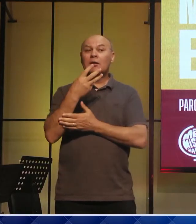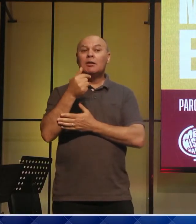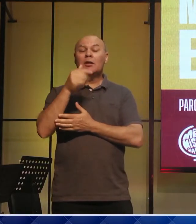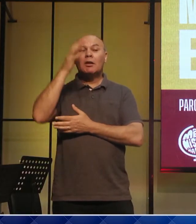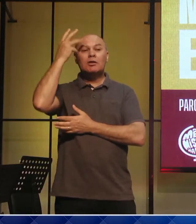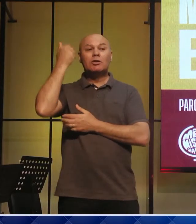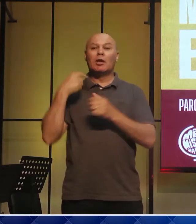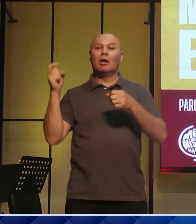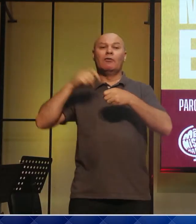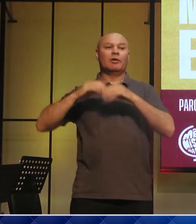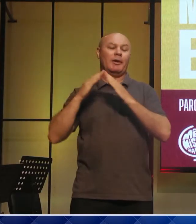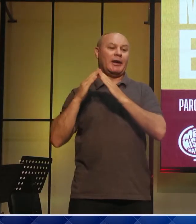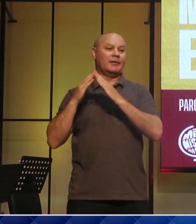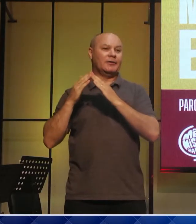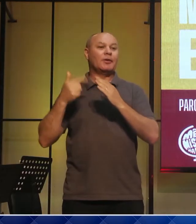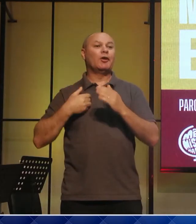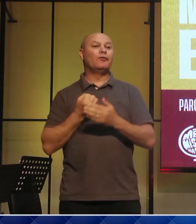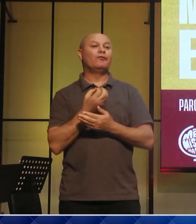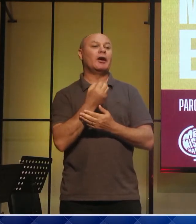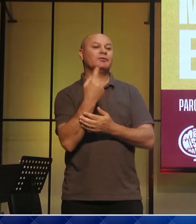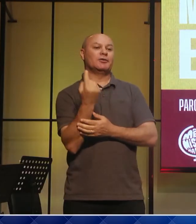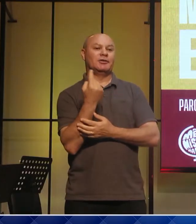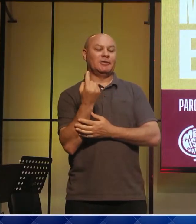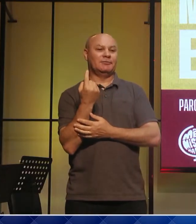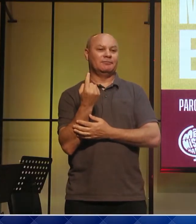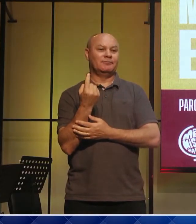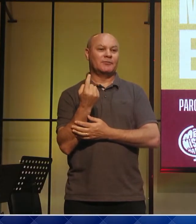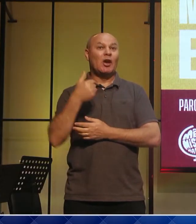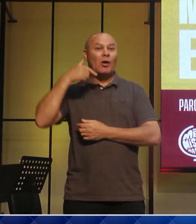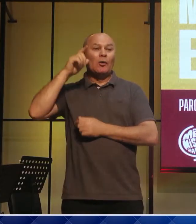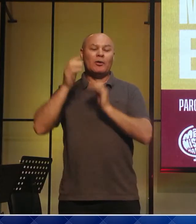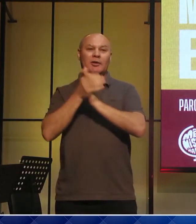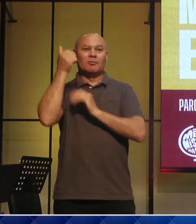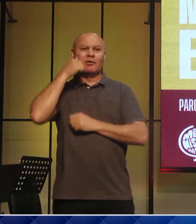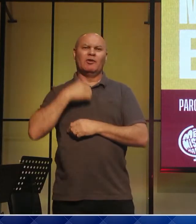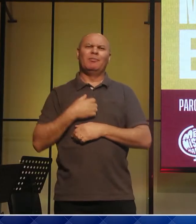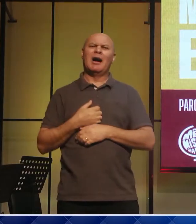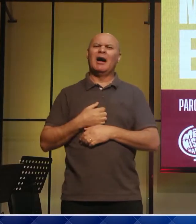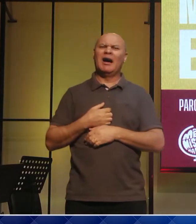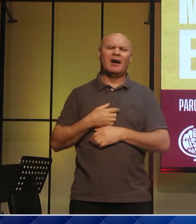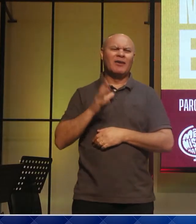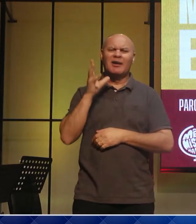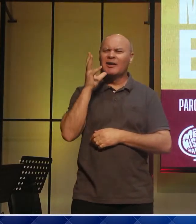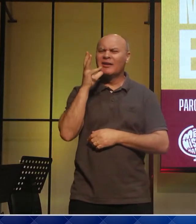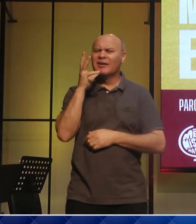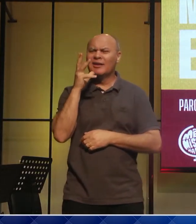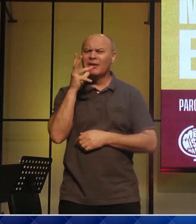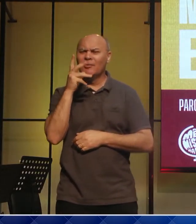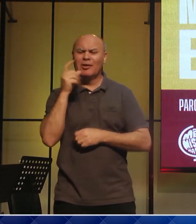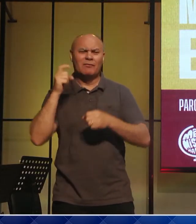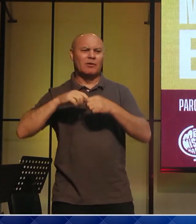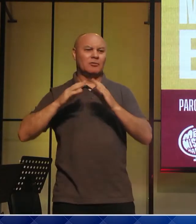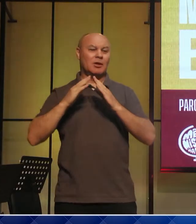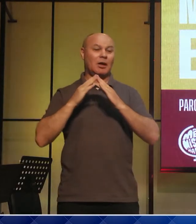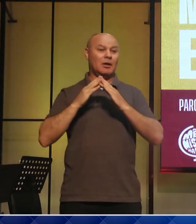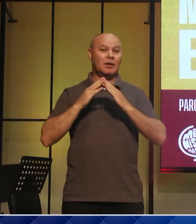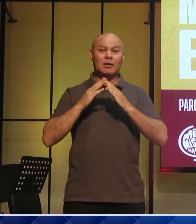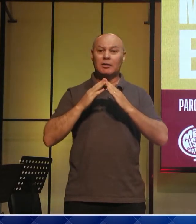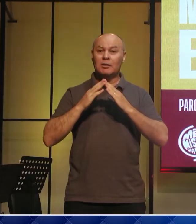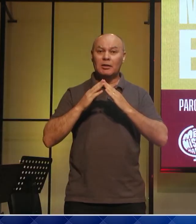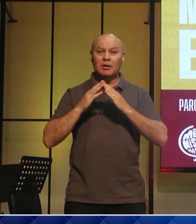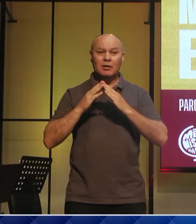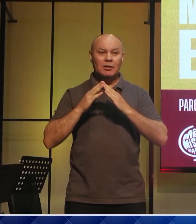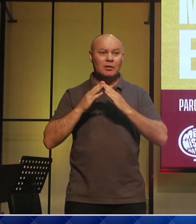falta muito tempo. Se é difícil eu ser um com Hilda, Deus nos convida a igreja a ser